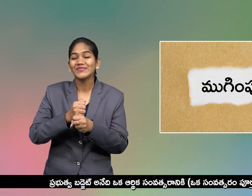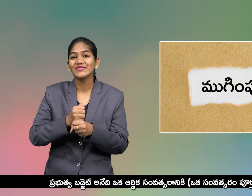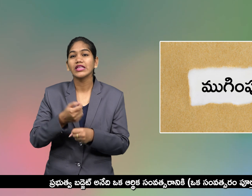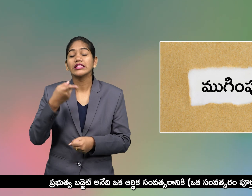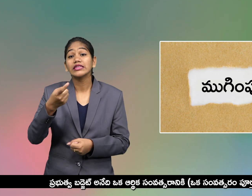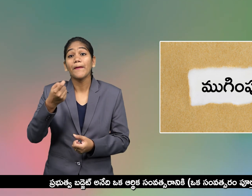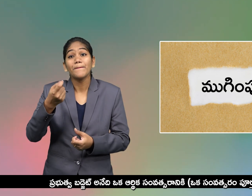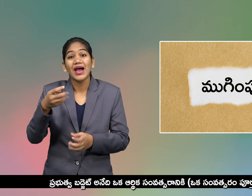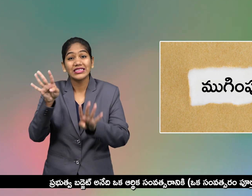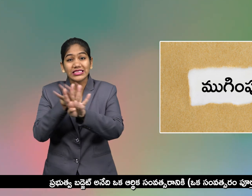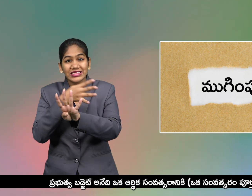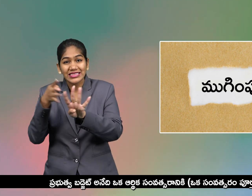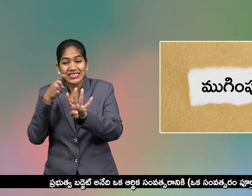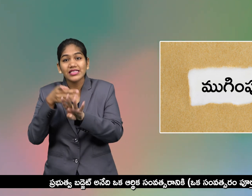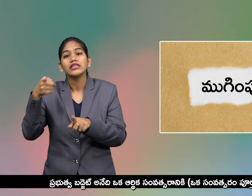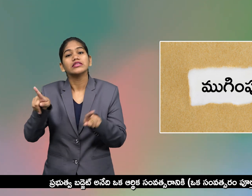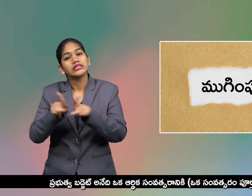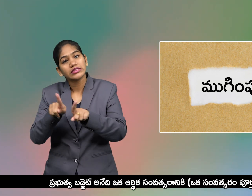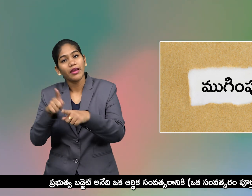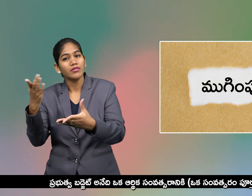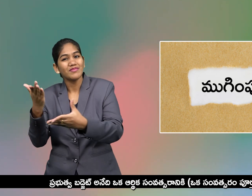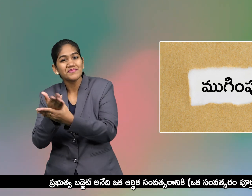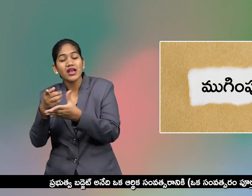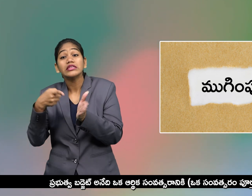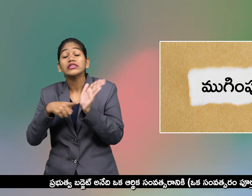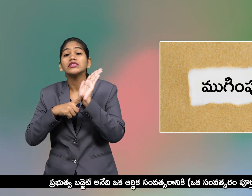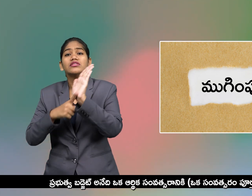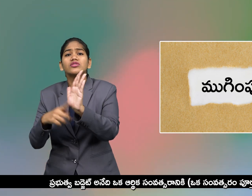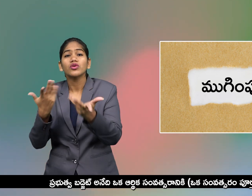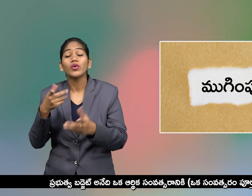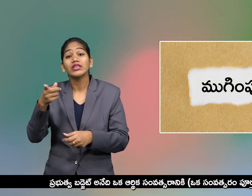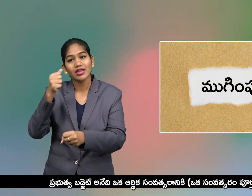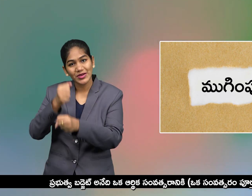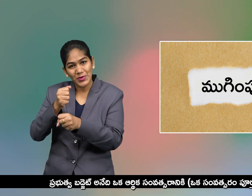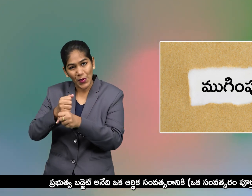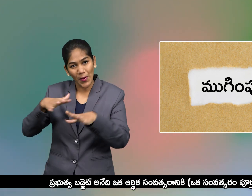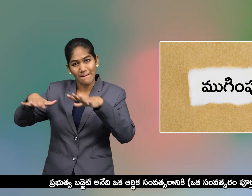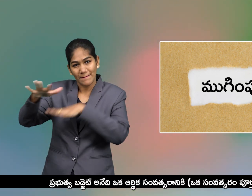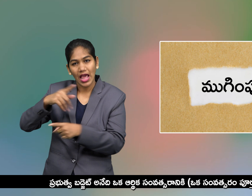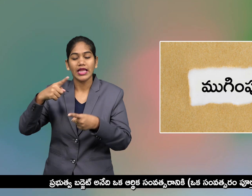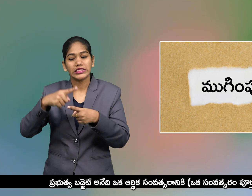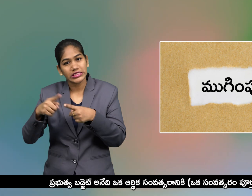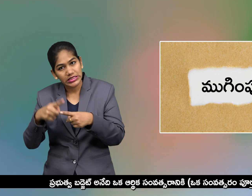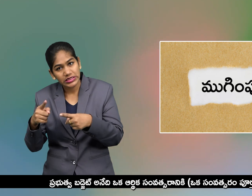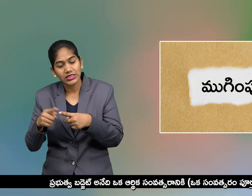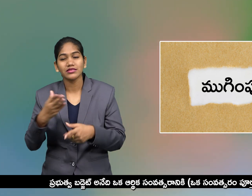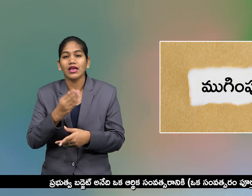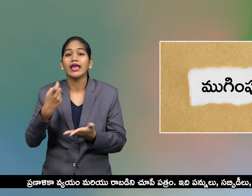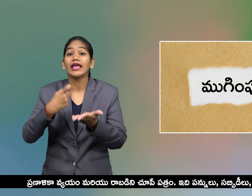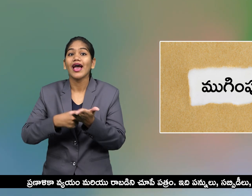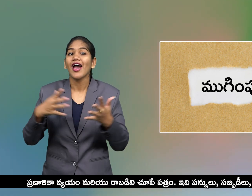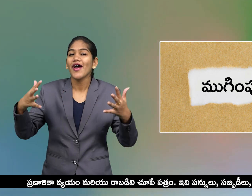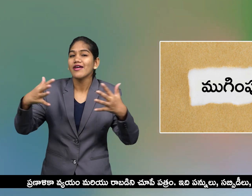ముగింపు. ప్రభుత్వ బడ్జెట్ అనేది ఒక ఆర్థిక సంవత్సరానికి ఒక సంవత్సరం పూర్తయిన